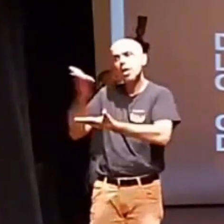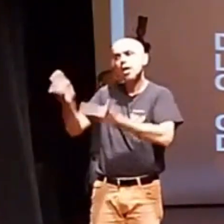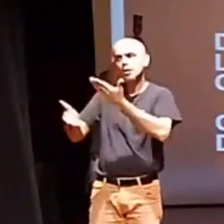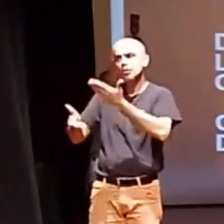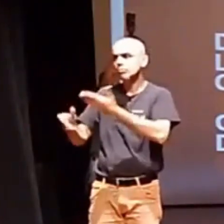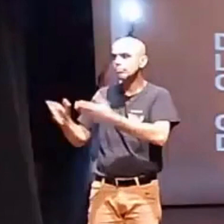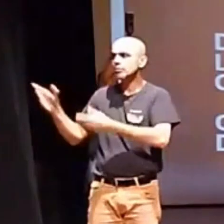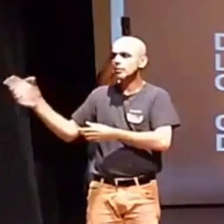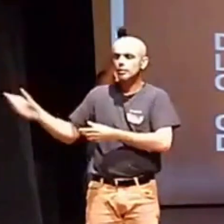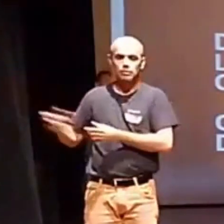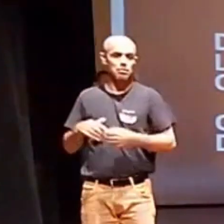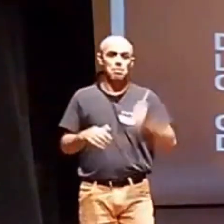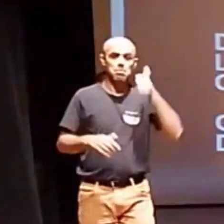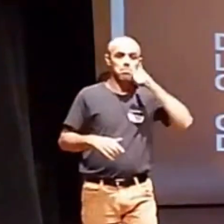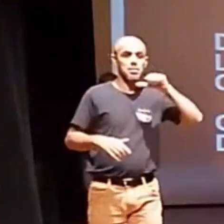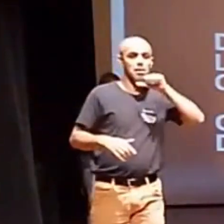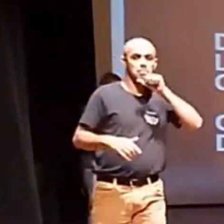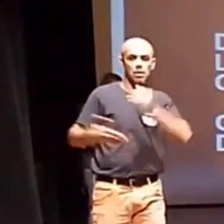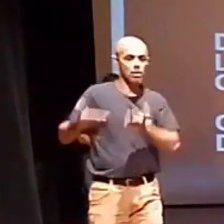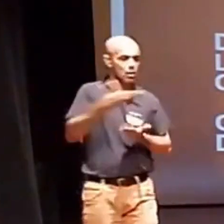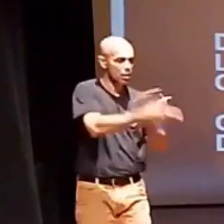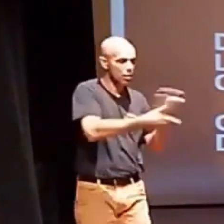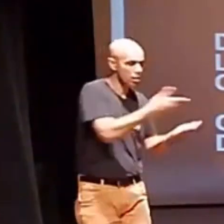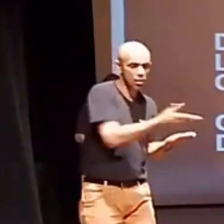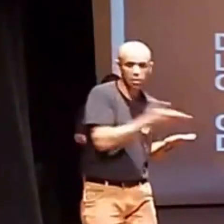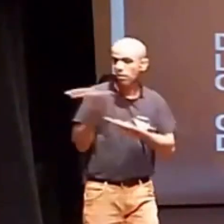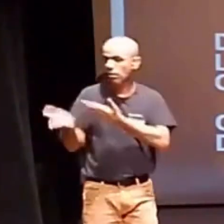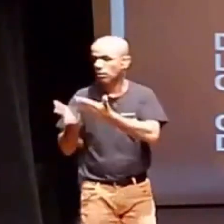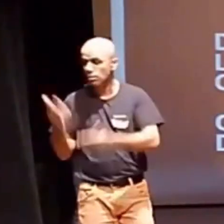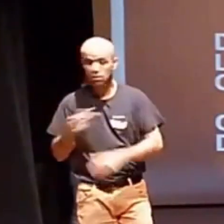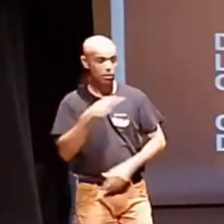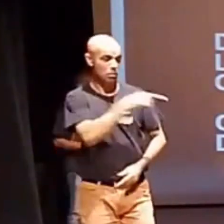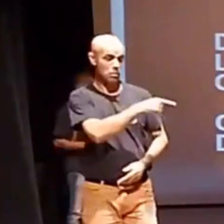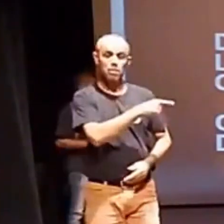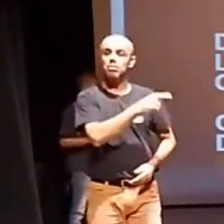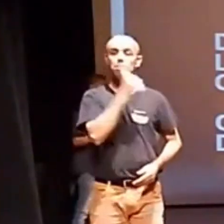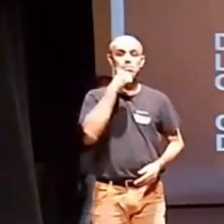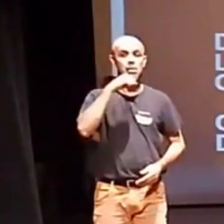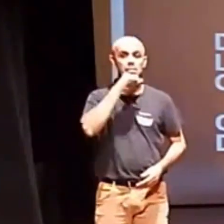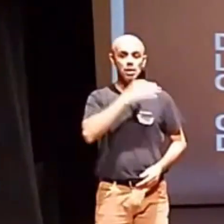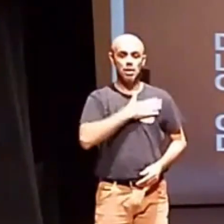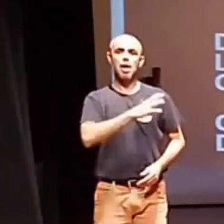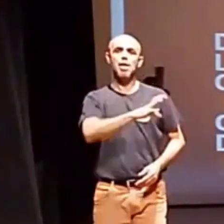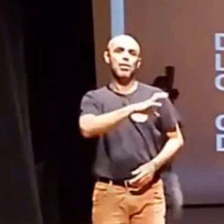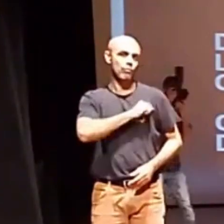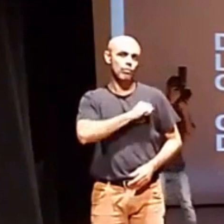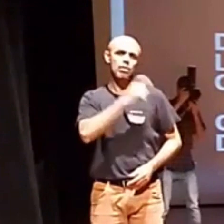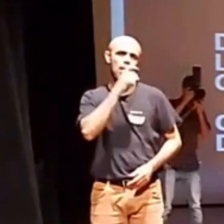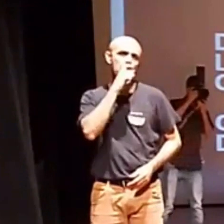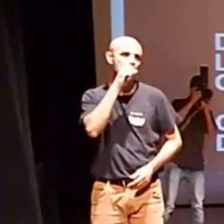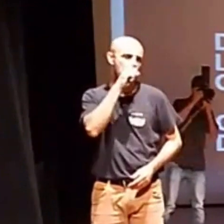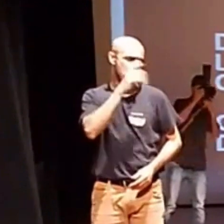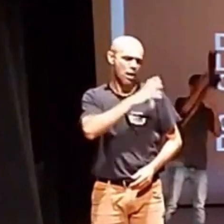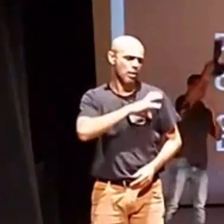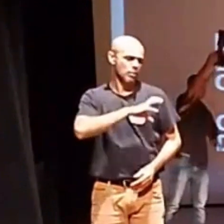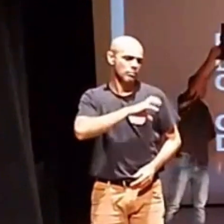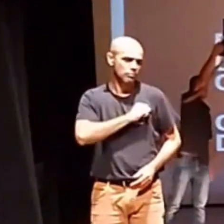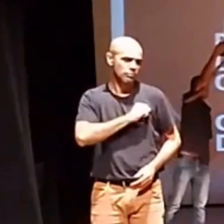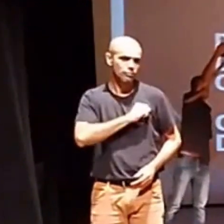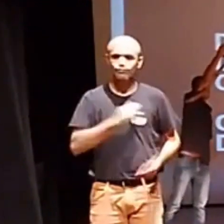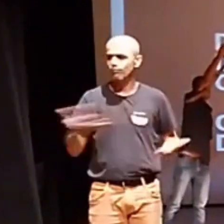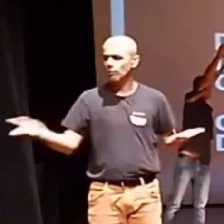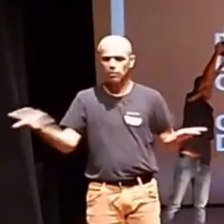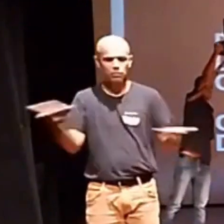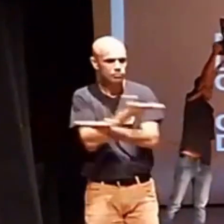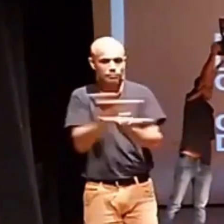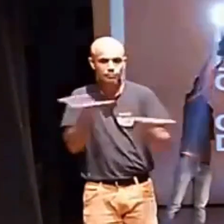alguém tratasse a minha mãe. Porque a minha mãe é o amor da minha vida. O meu pai é o amor da minha vida. Então, eu